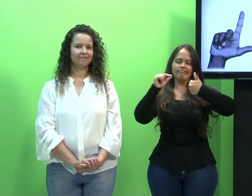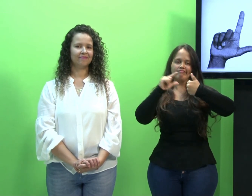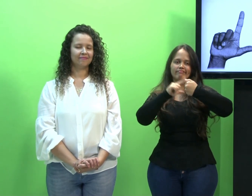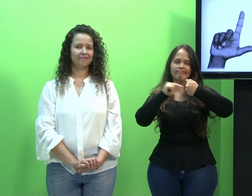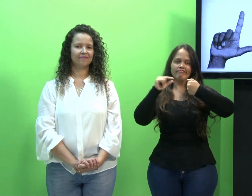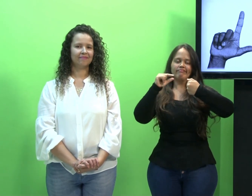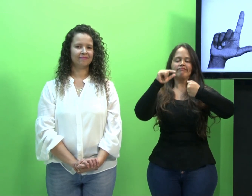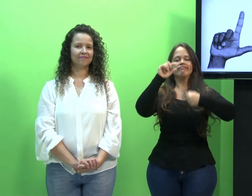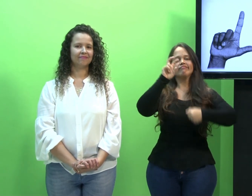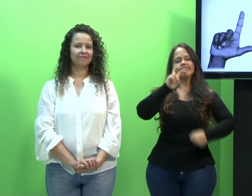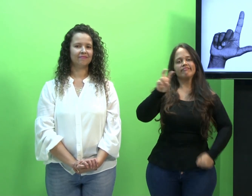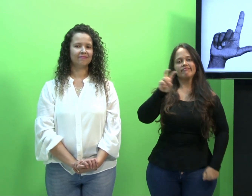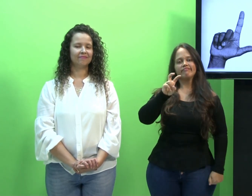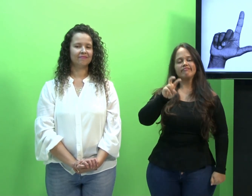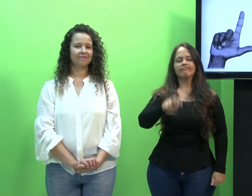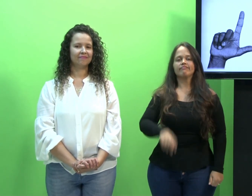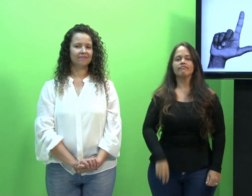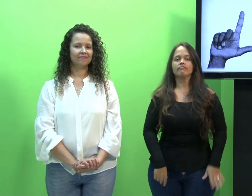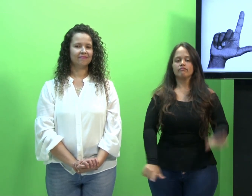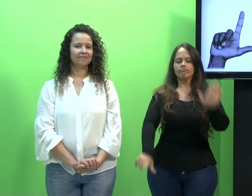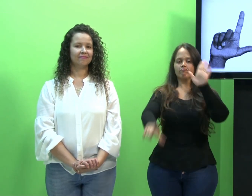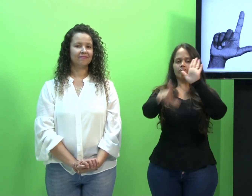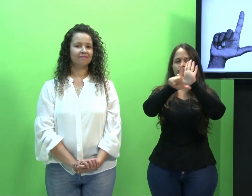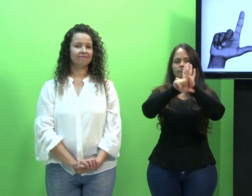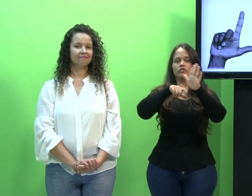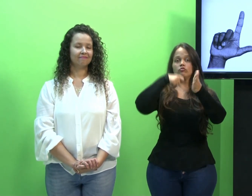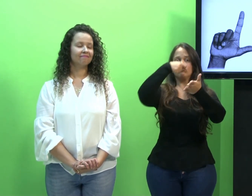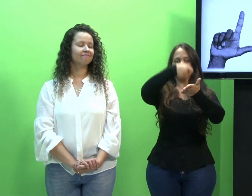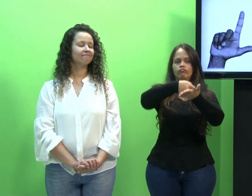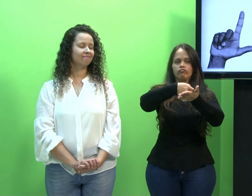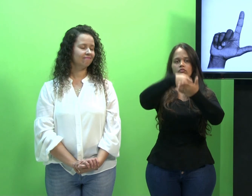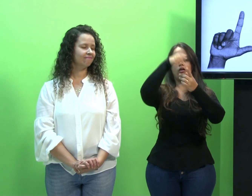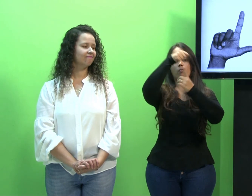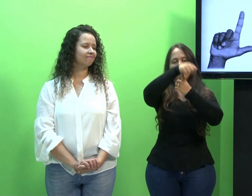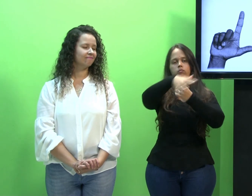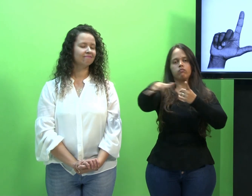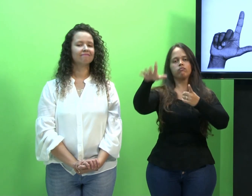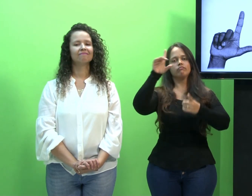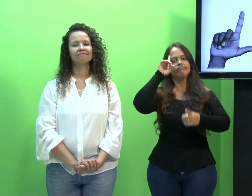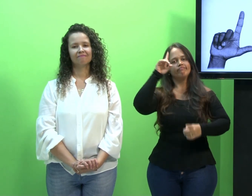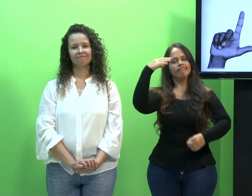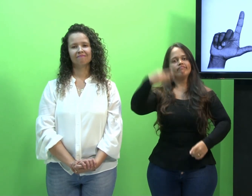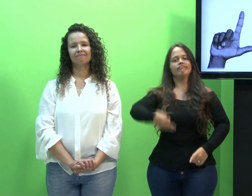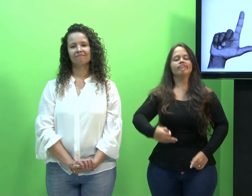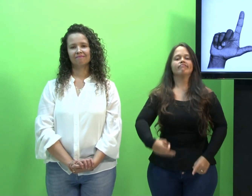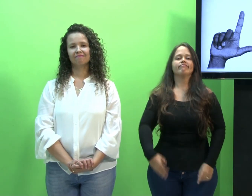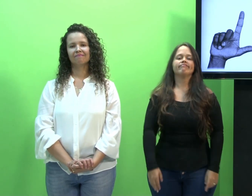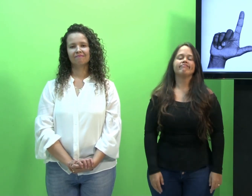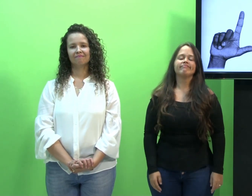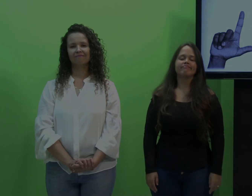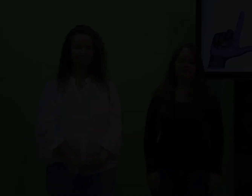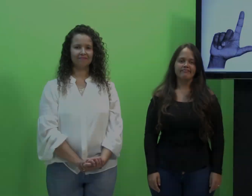5º. A lei entra em vigor na data de sua publicação.